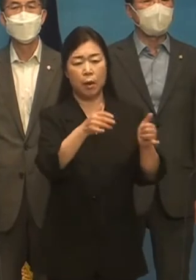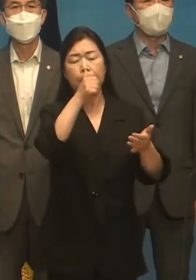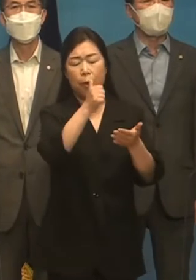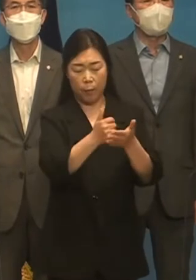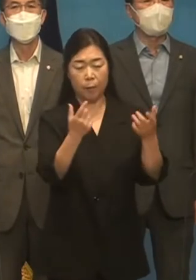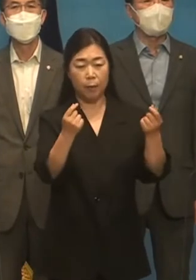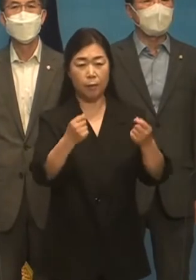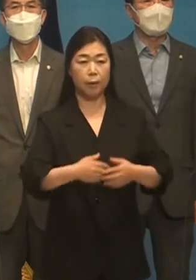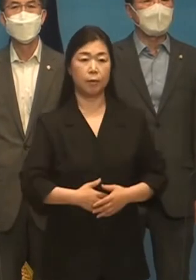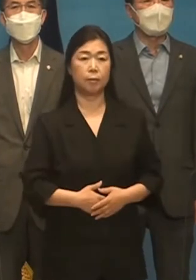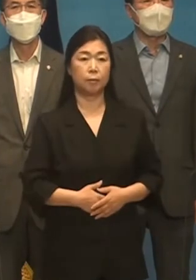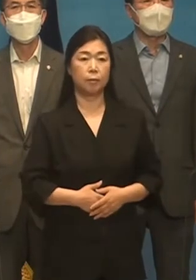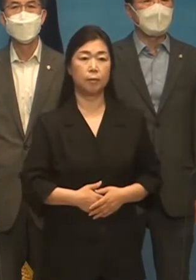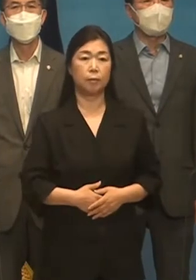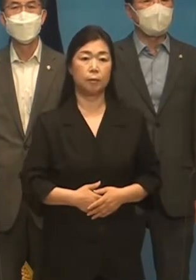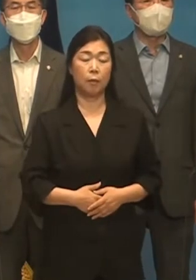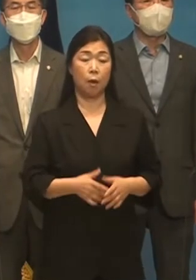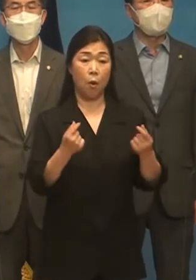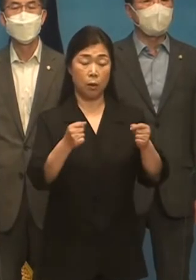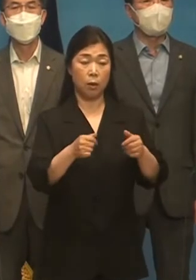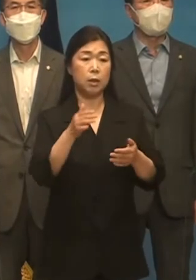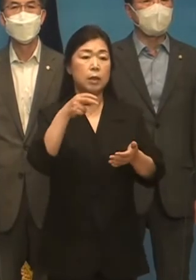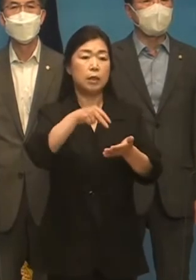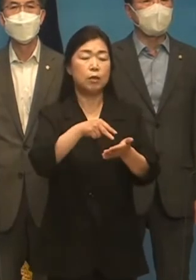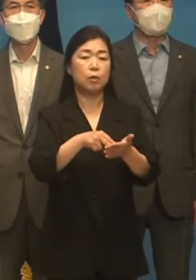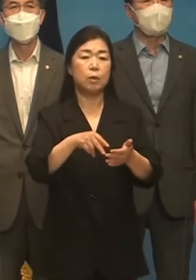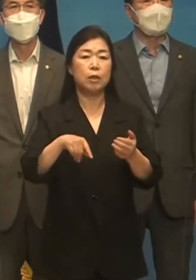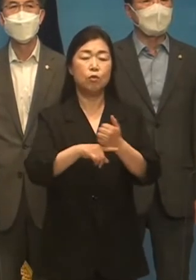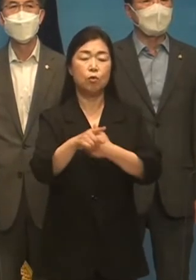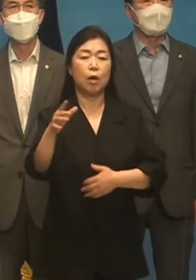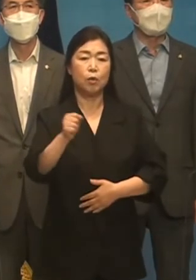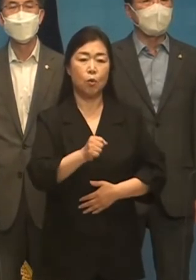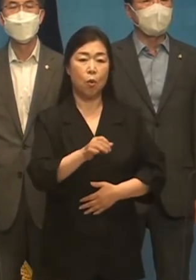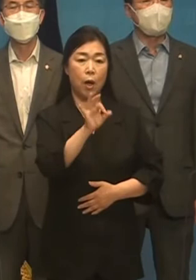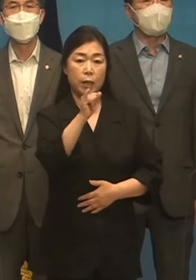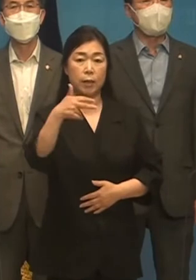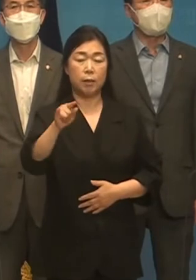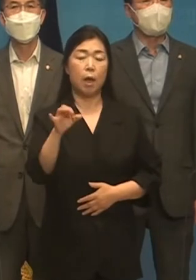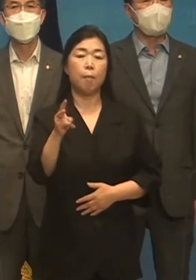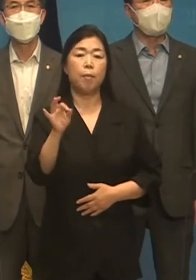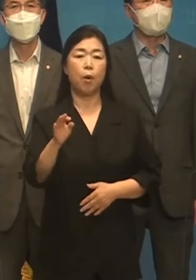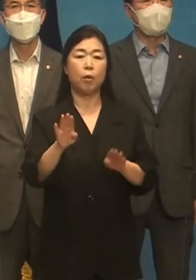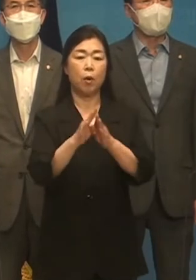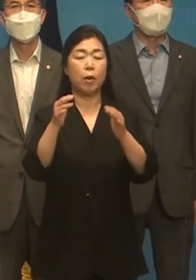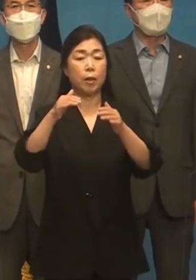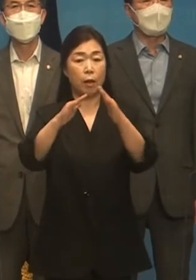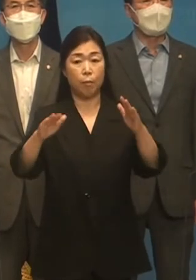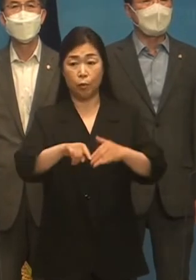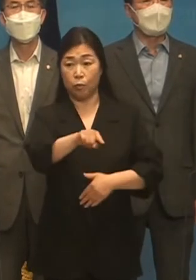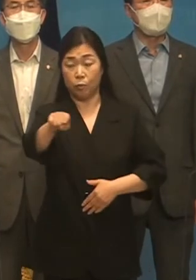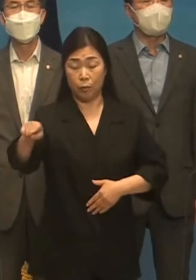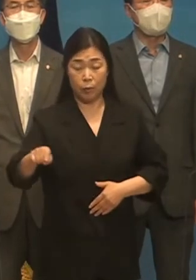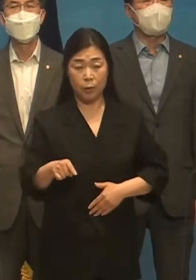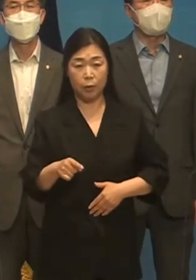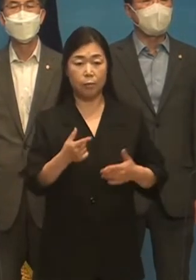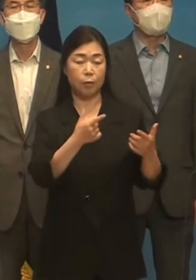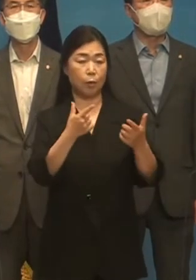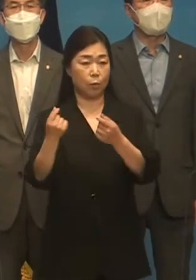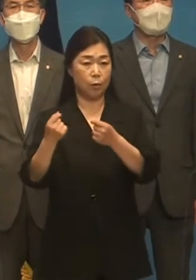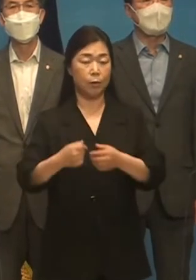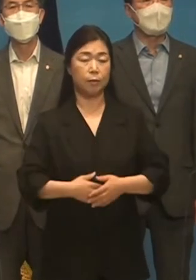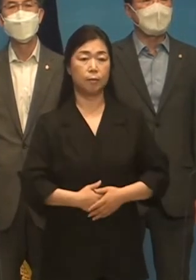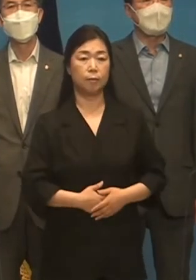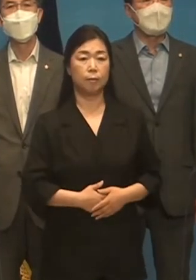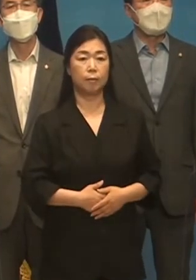범인입니다. 이러한 취지로 오늘 이재명 열린캠프 의원들은